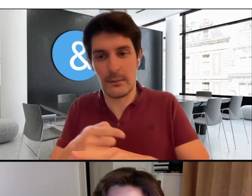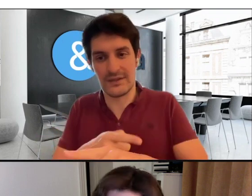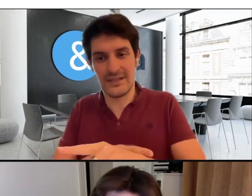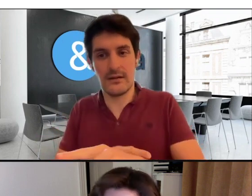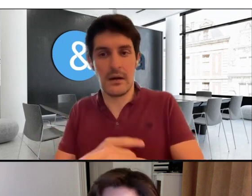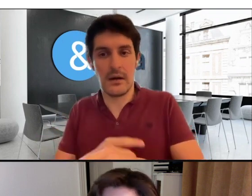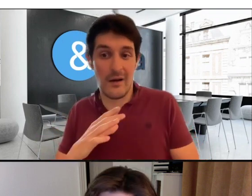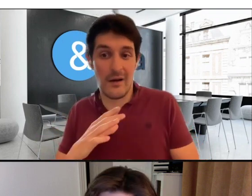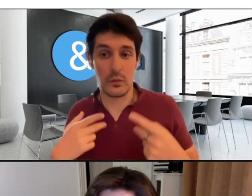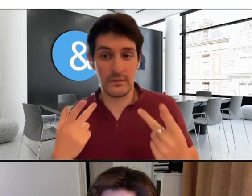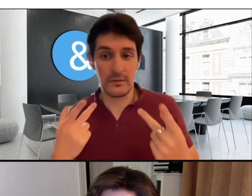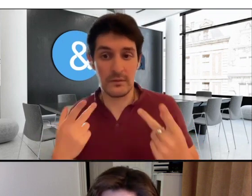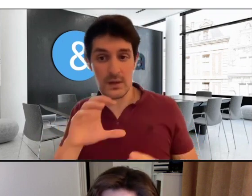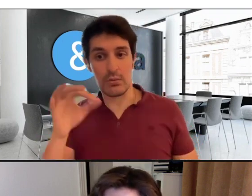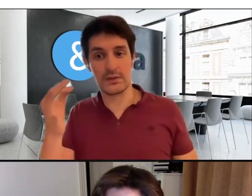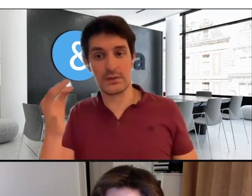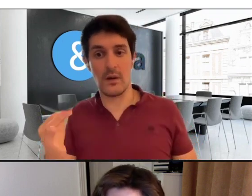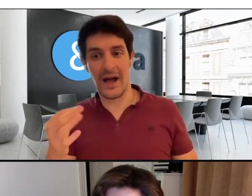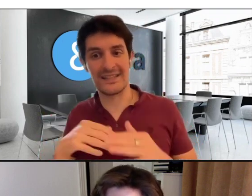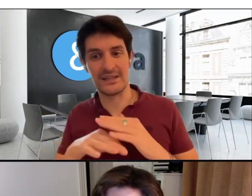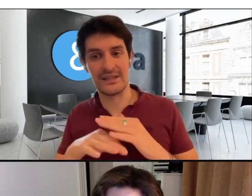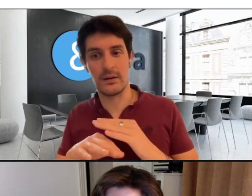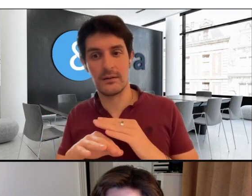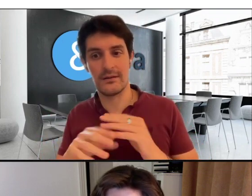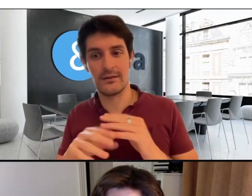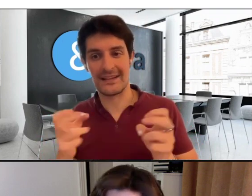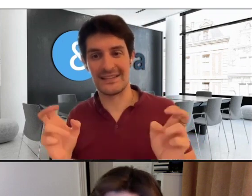petit avoir une vie 100% accessible.